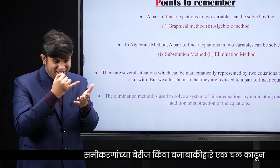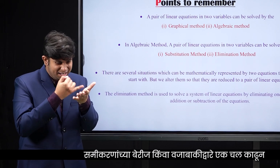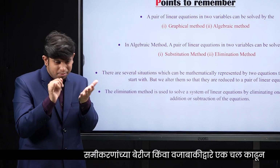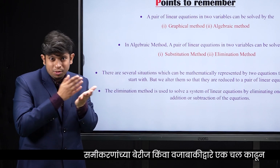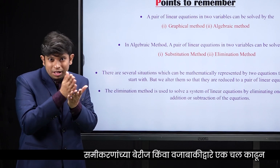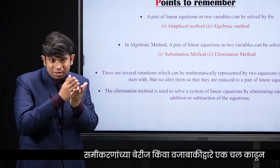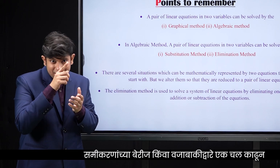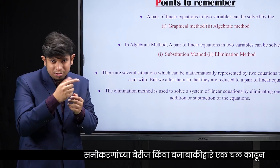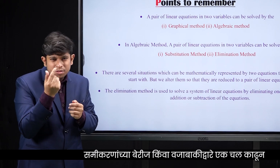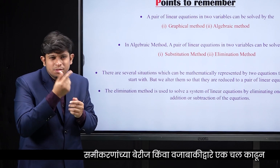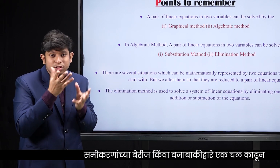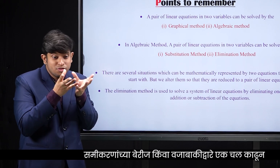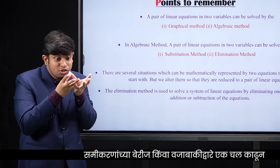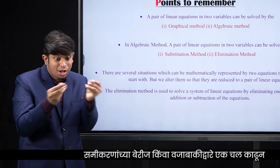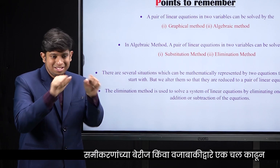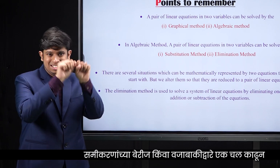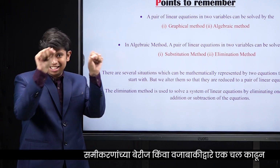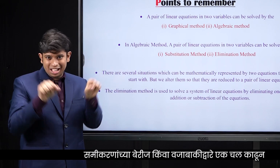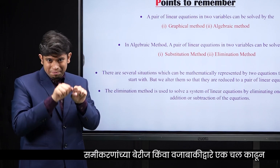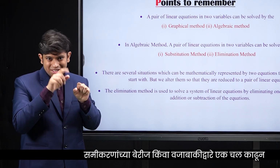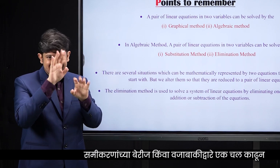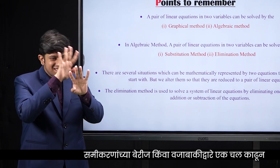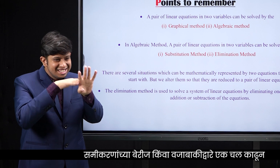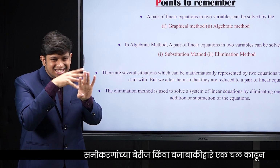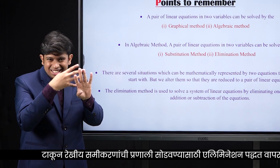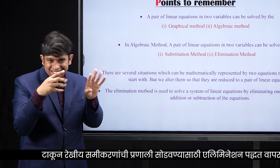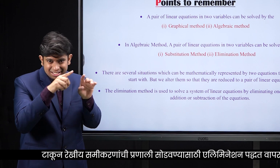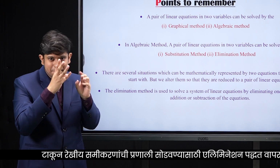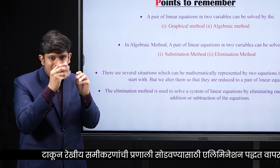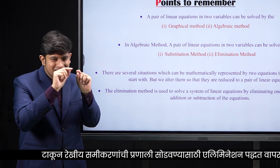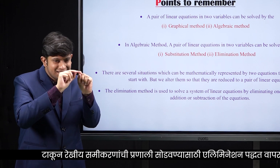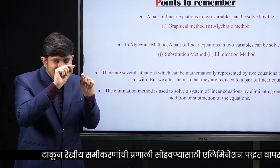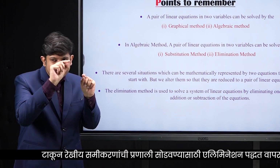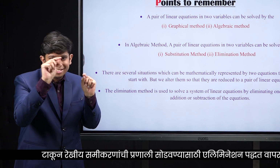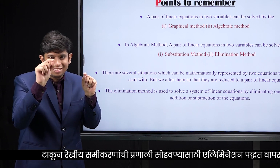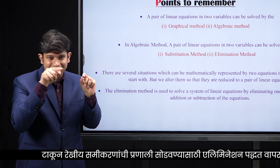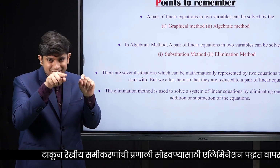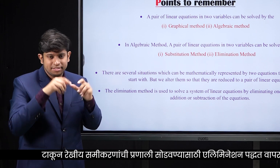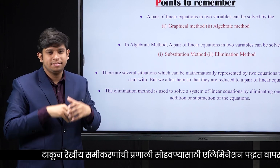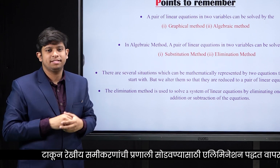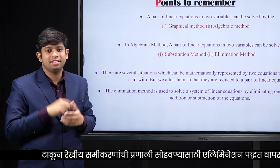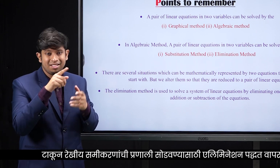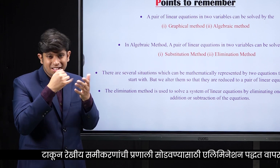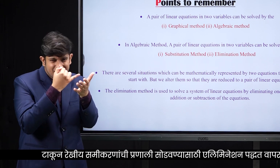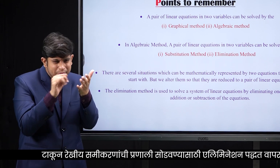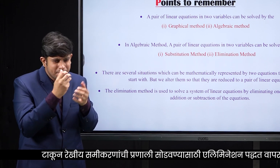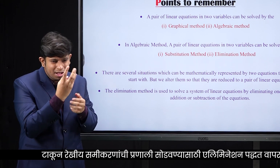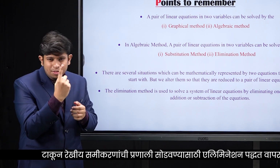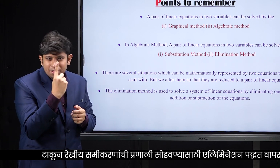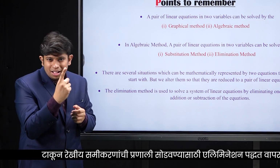समीकरणांच्या बेरीज किंवा वजाबाकीद्वारे एक चल काढून टाकून रेखीय समीकरणांची प्रणाली सोडवण्यासाठी एलिमिनेशन